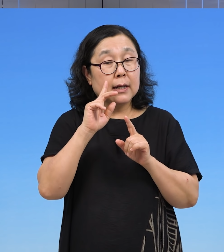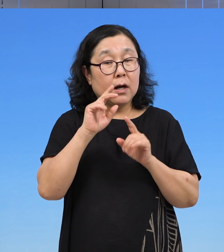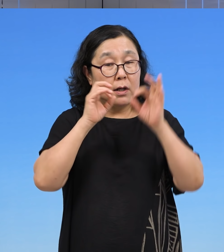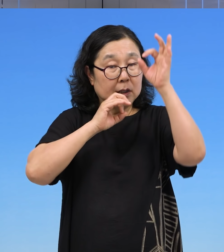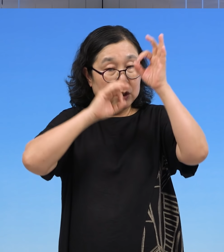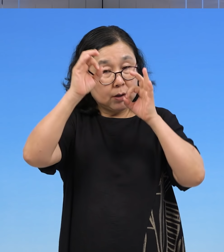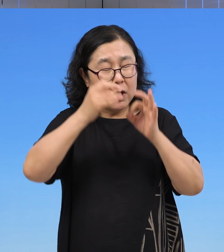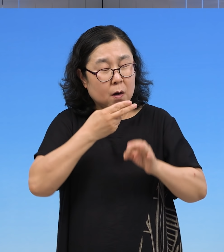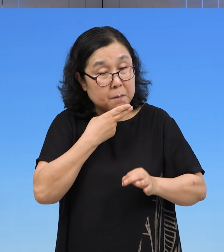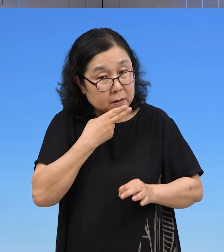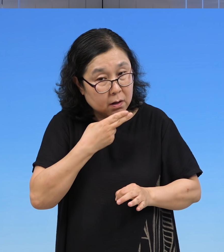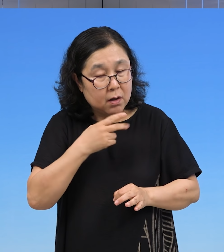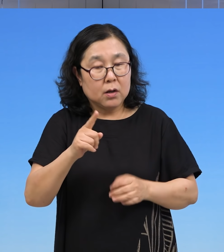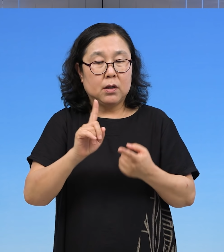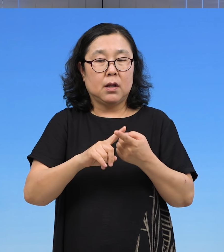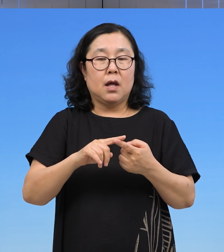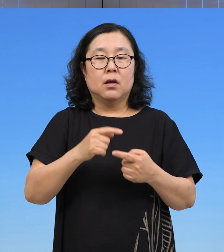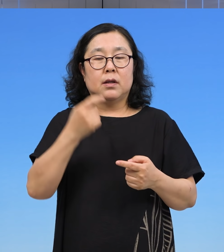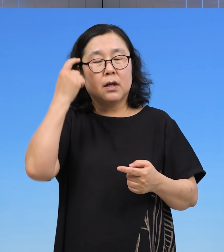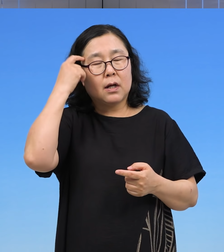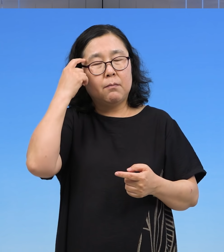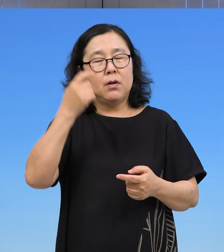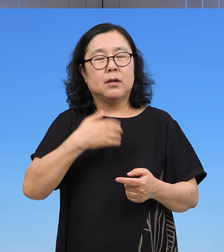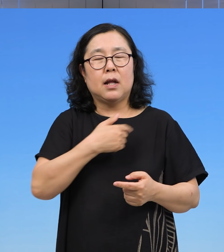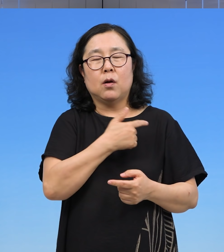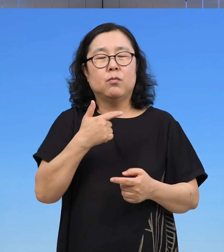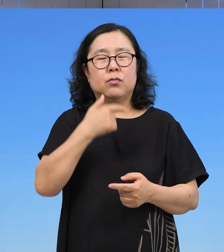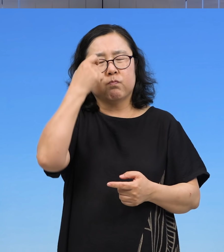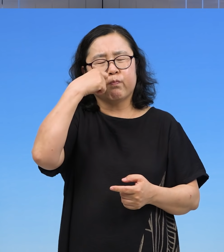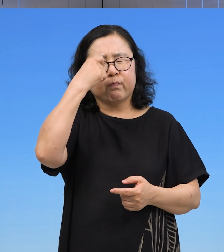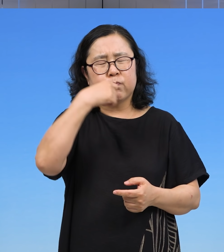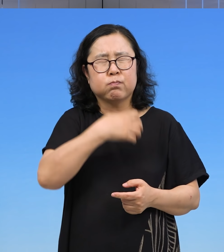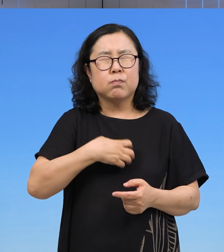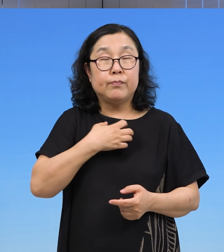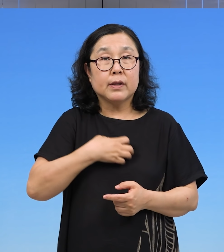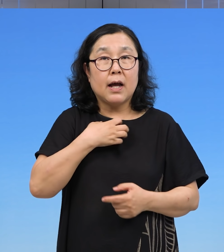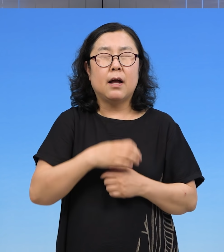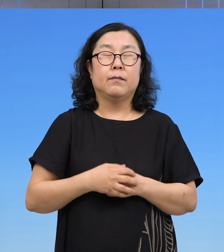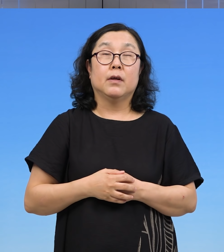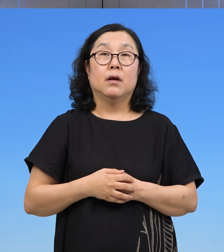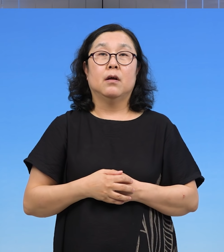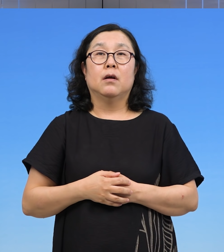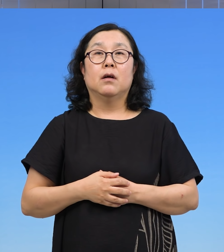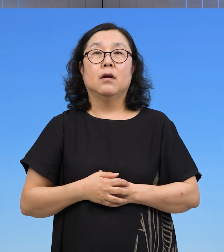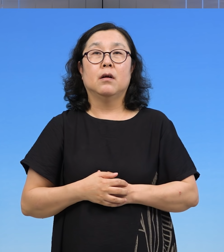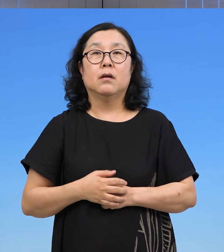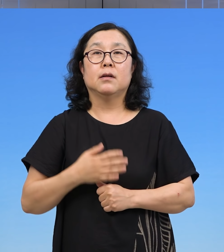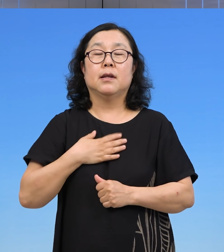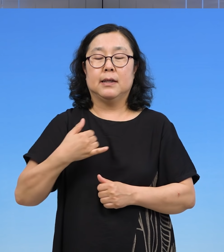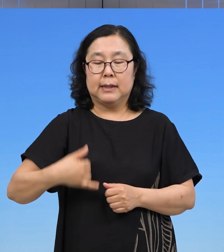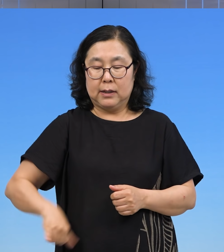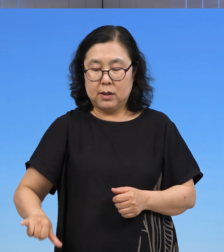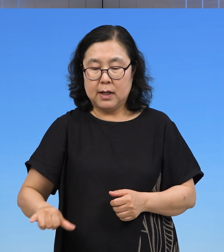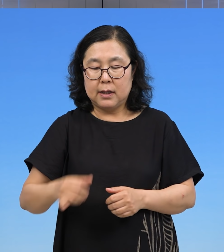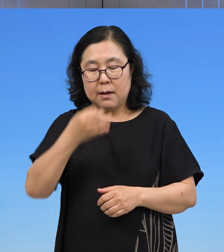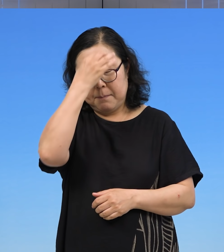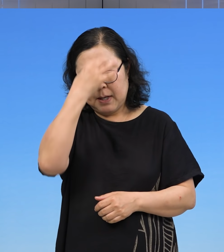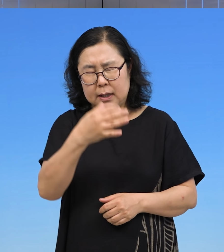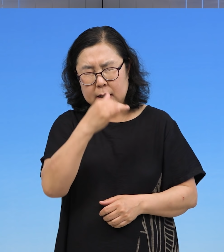너무 슬퍼요 저는 저는 우리 아이들에게 시간을 위해서